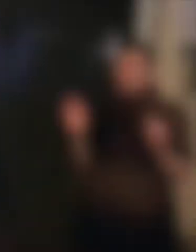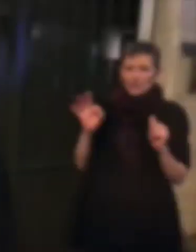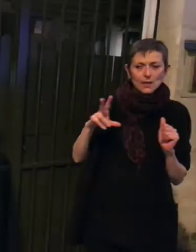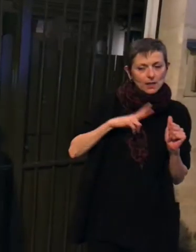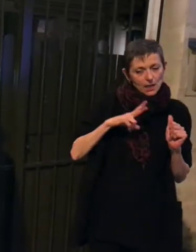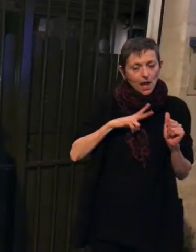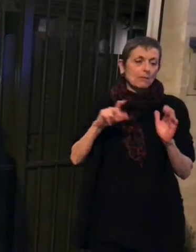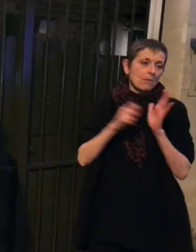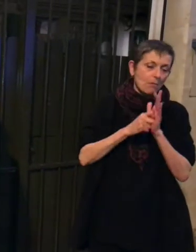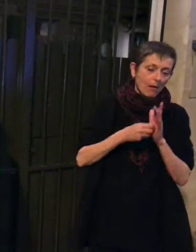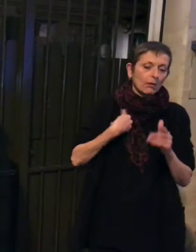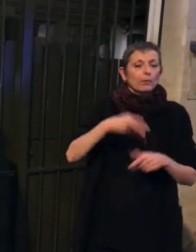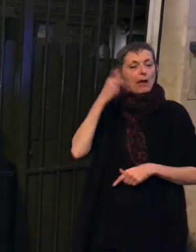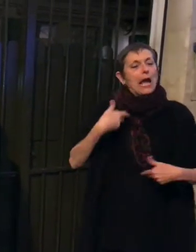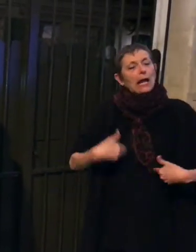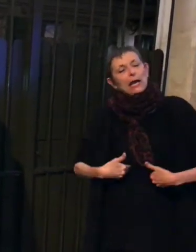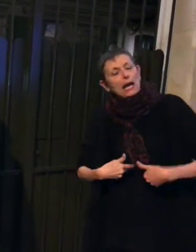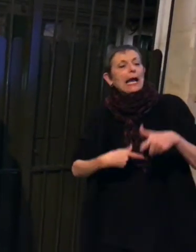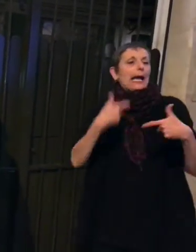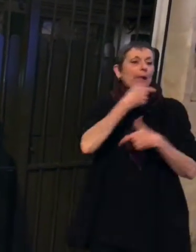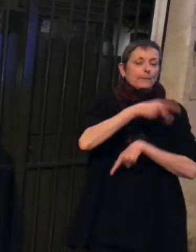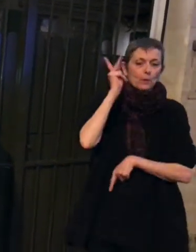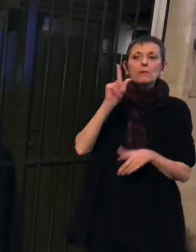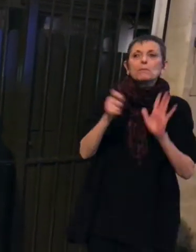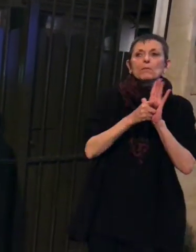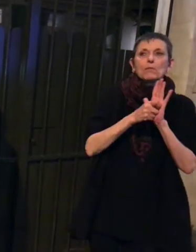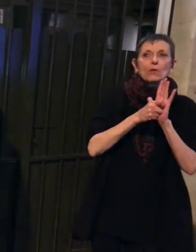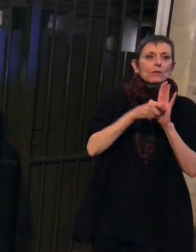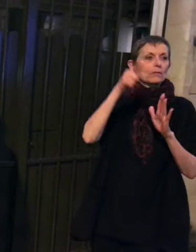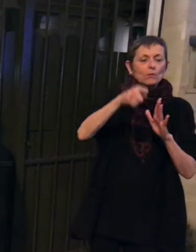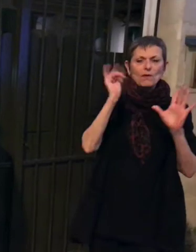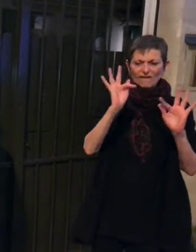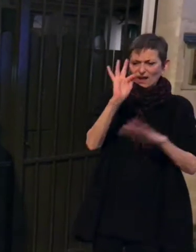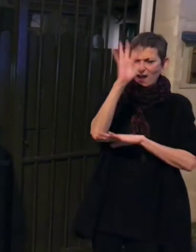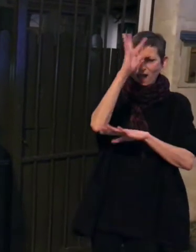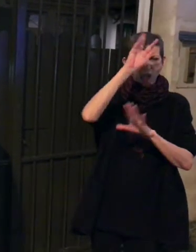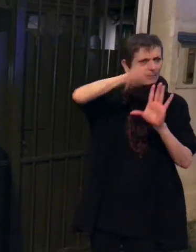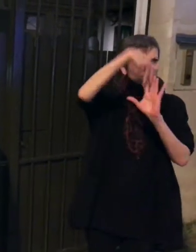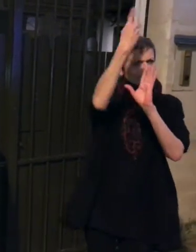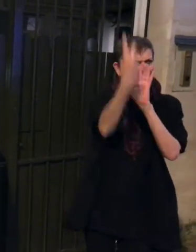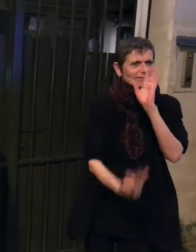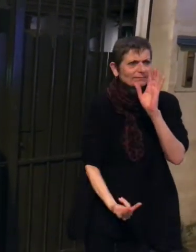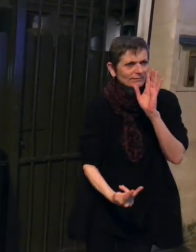Voilà. Plus riche d'autres. Après, en fait, ouais, ce que j'ai préféré, c'est quand il tombe dans l'arbre, je crois, et qu'il doit faire 50 millions d'épreuves